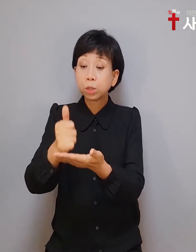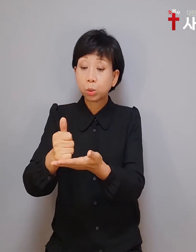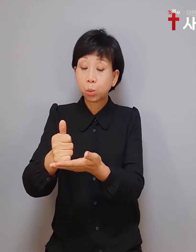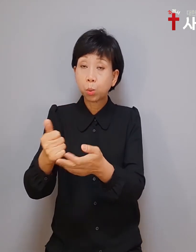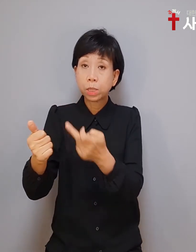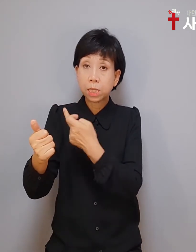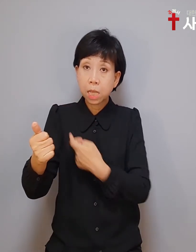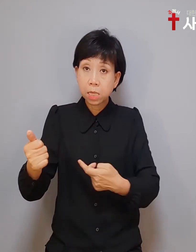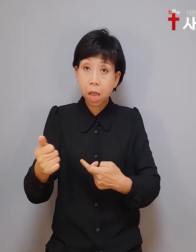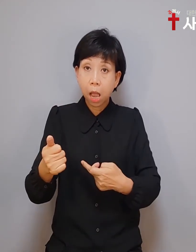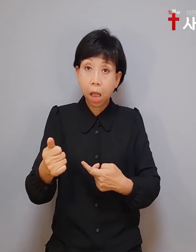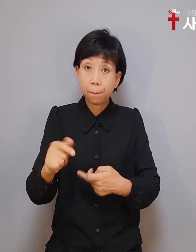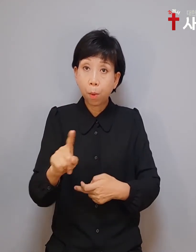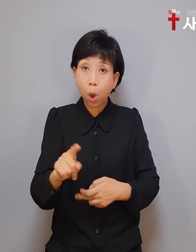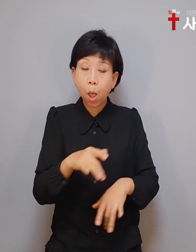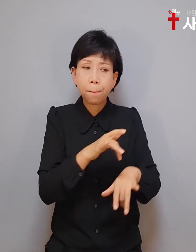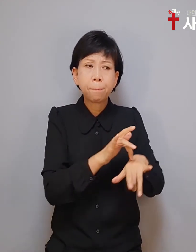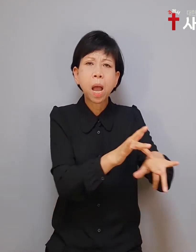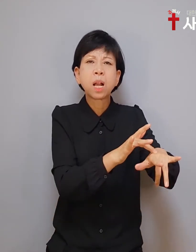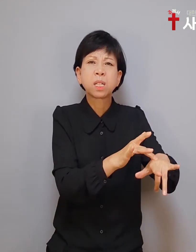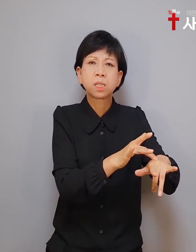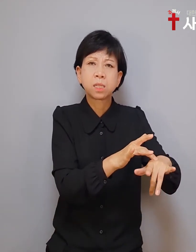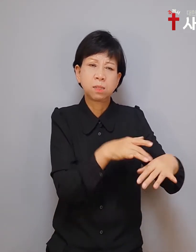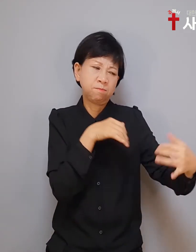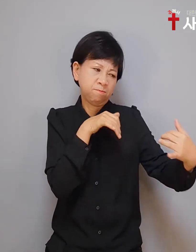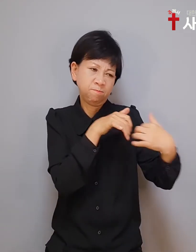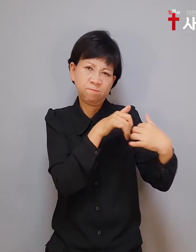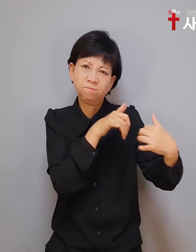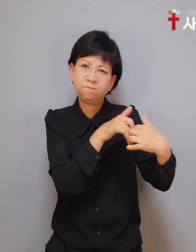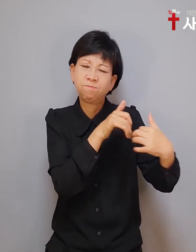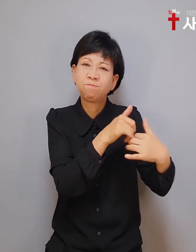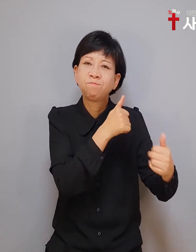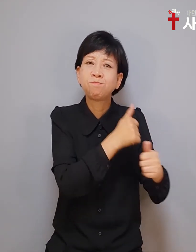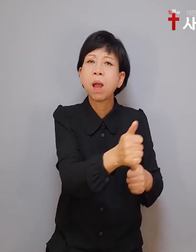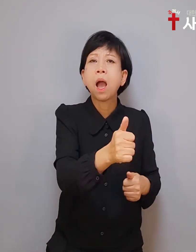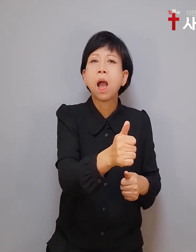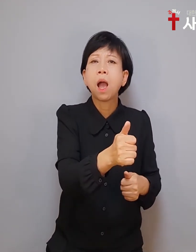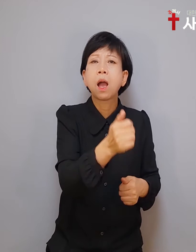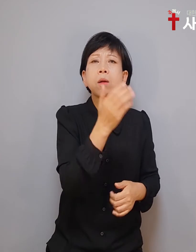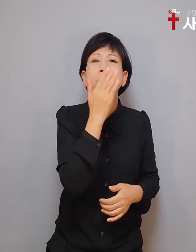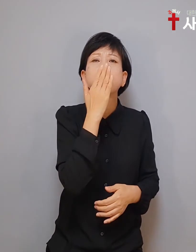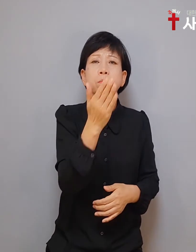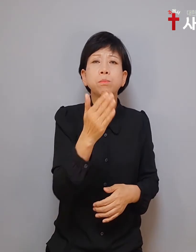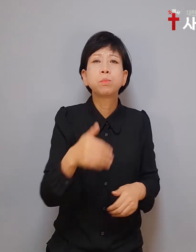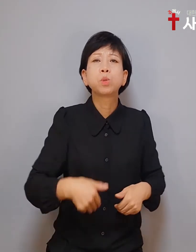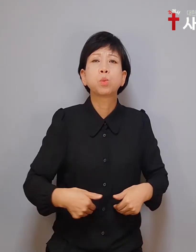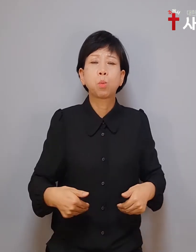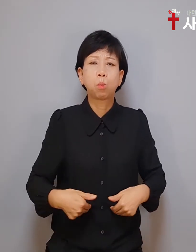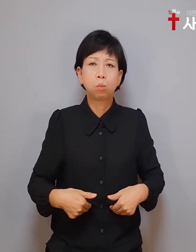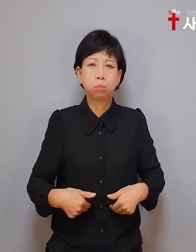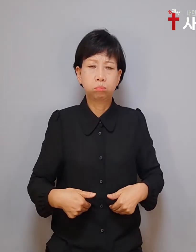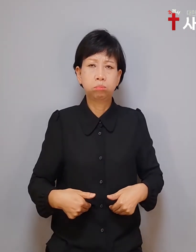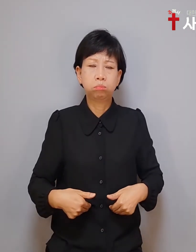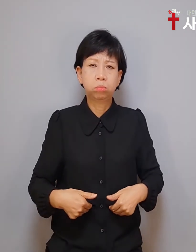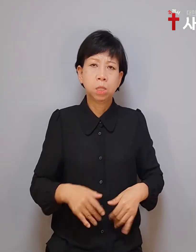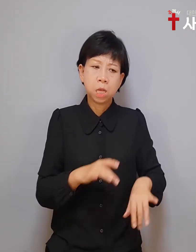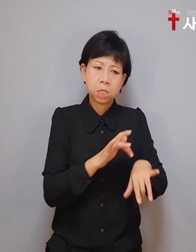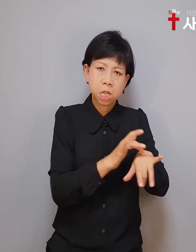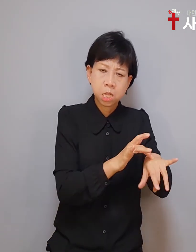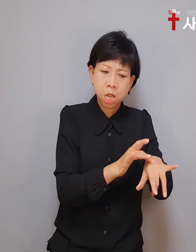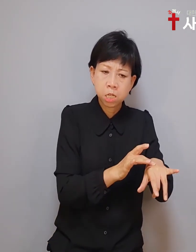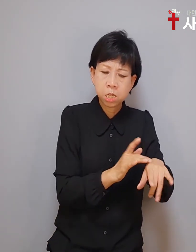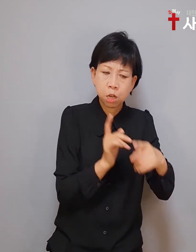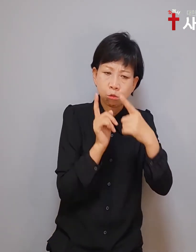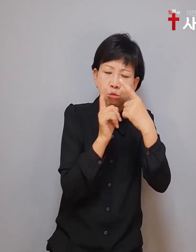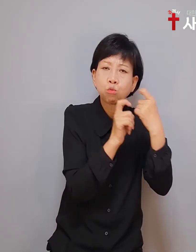싸우도록 무장을 하라는 말씀입니다. 누군가 말을 하는데 하나님이 기뻐하시지 않는 말을 자꾸 하는 거죠. 여러분, 그 죄를 그쳐야